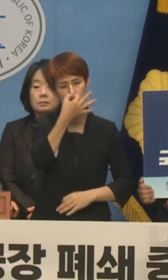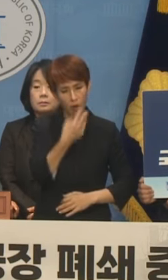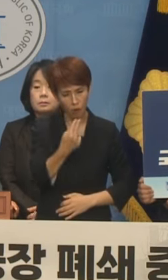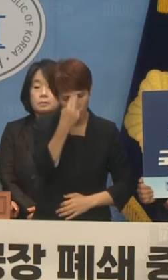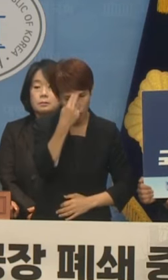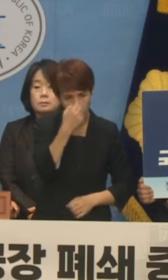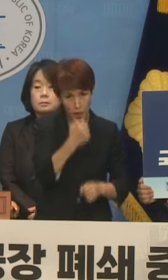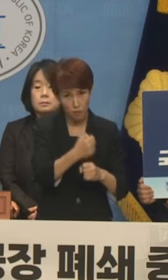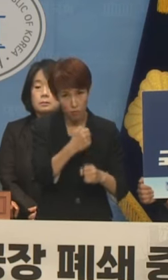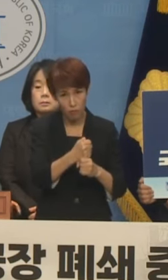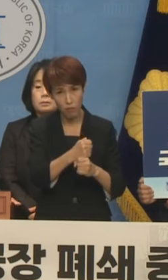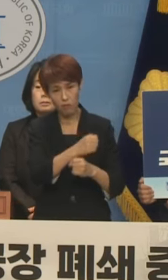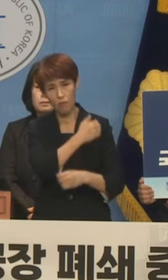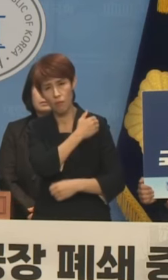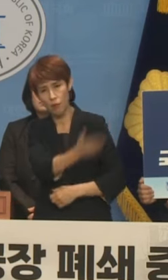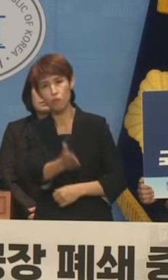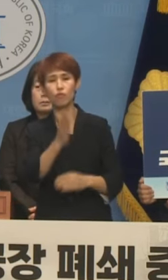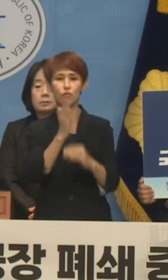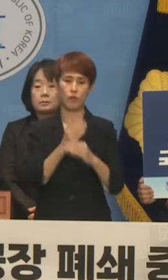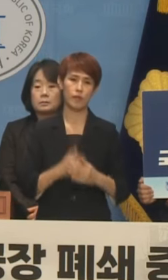방치 용인하고 있습니다.